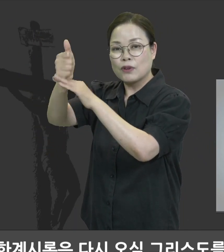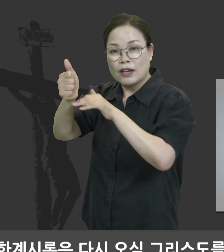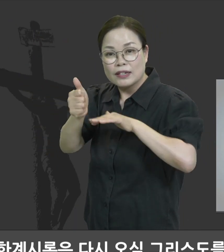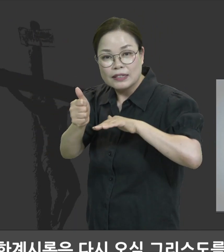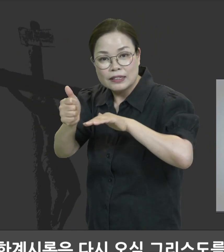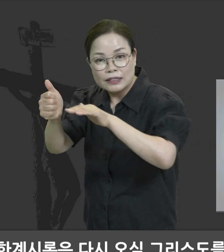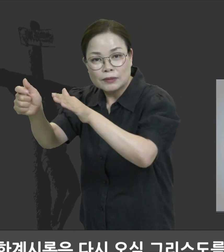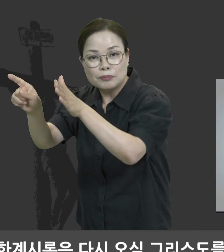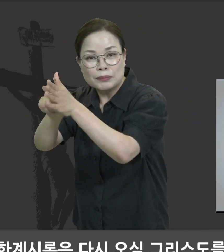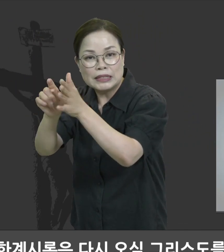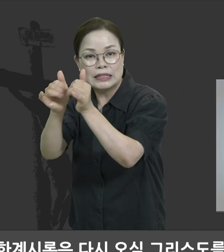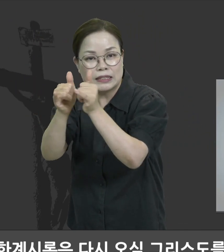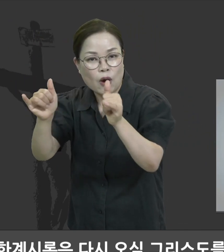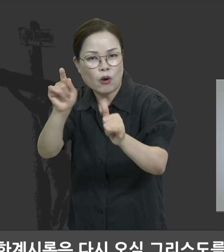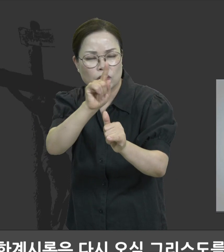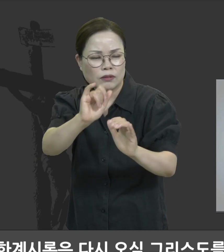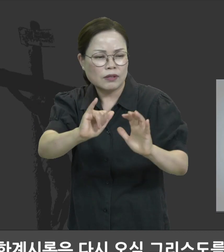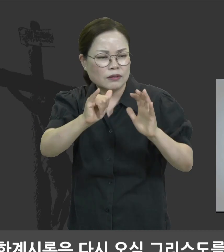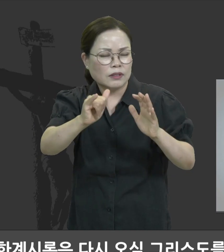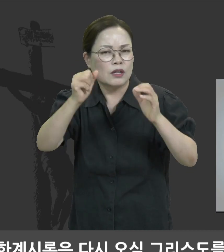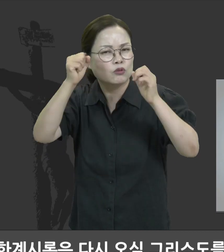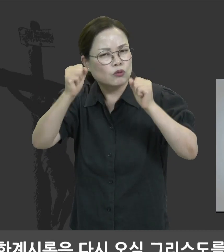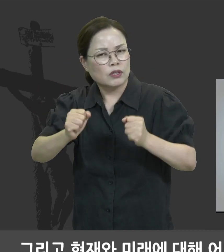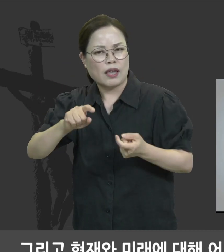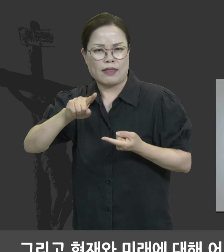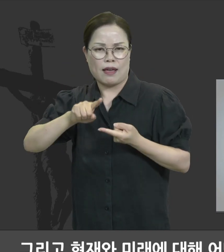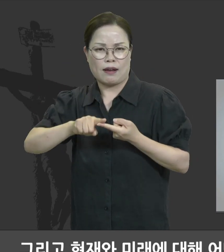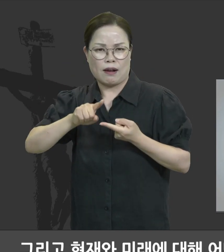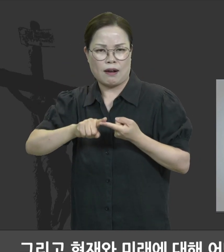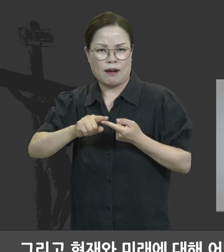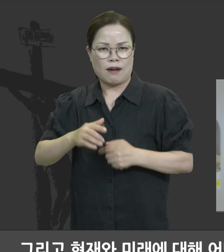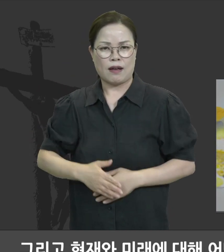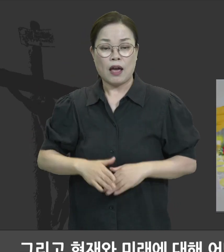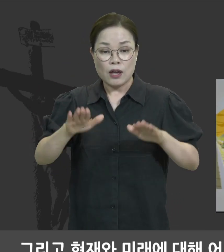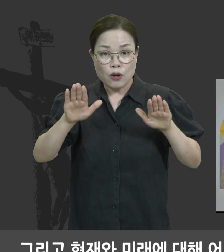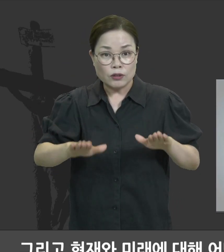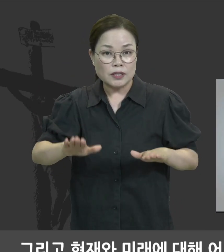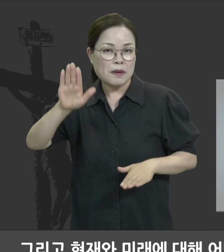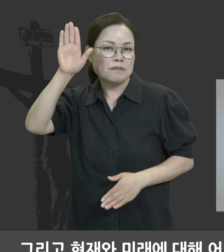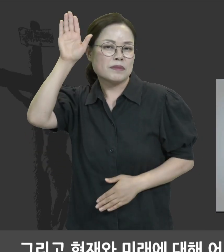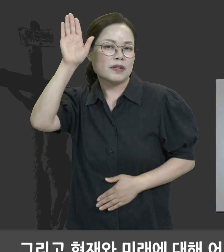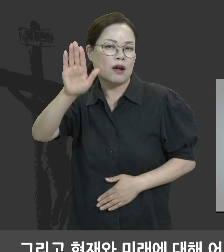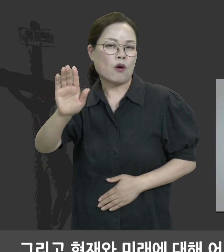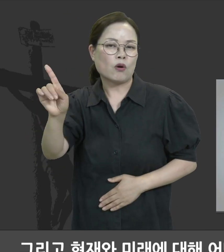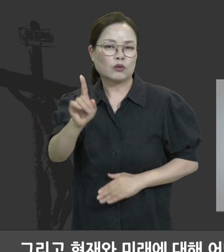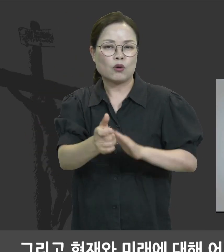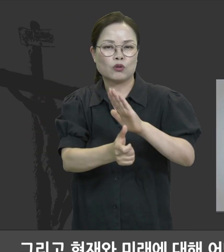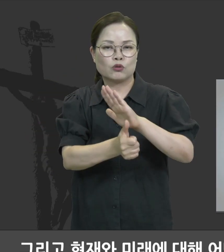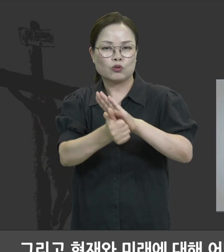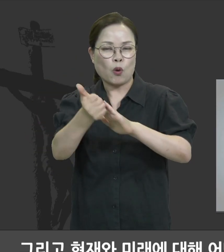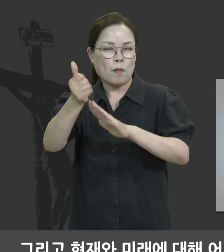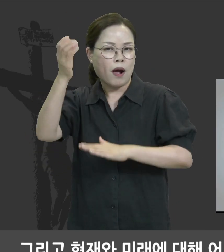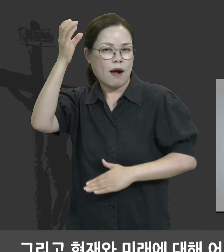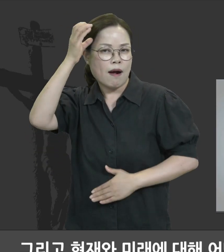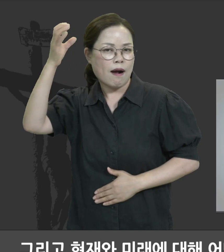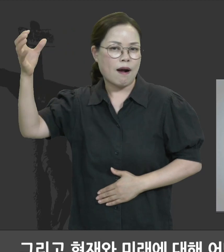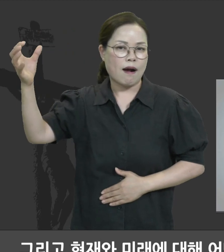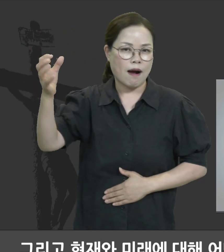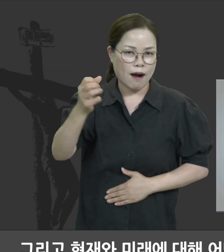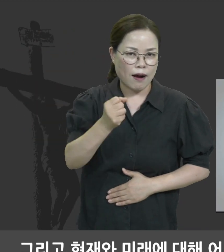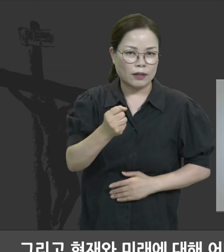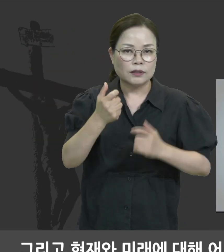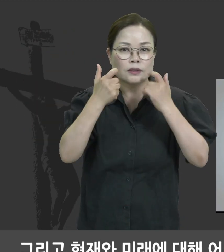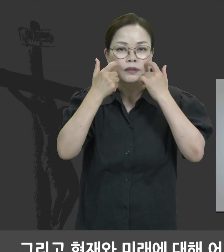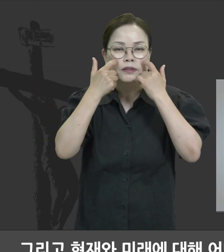이 세상에서 어떤 모습으로 존재해야 하는지, 그리고 현재와 미래에 대해 어떤 소망을 가져야